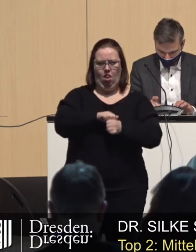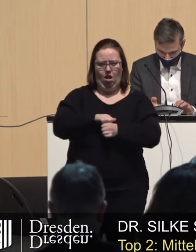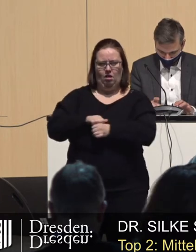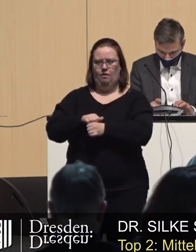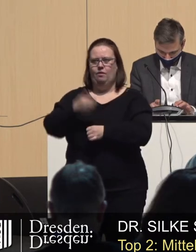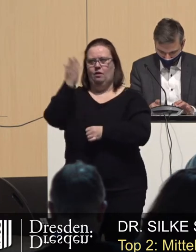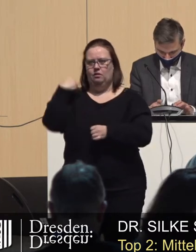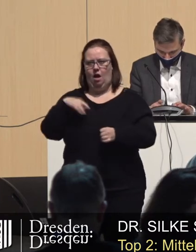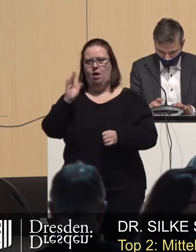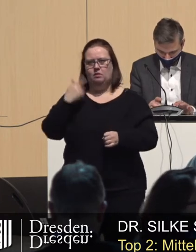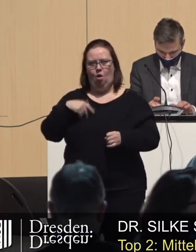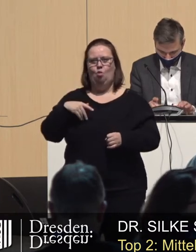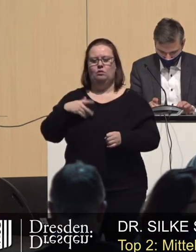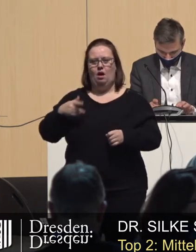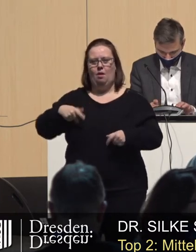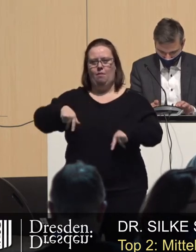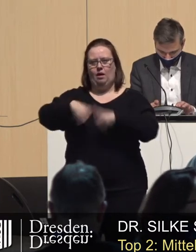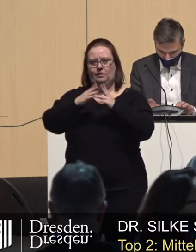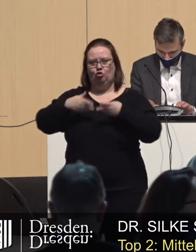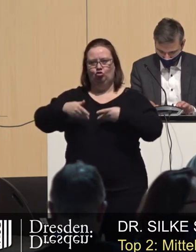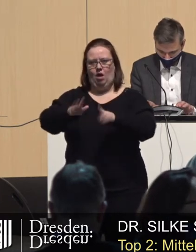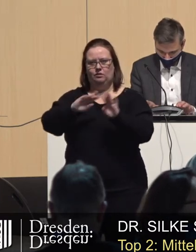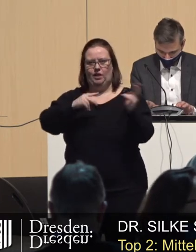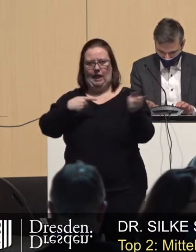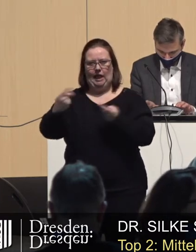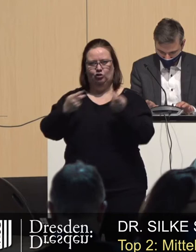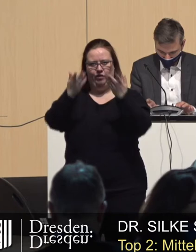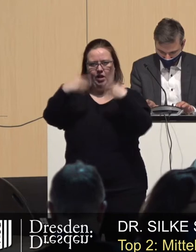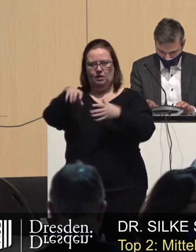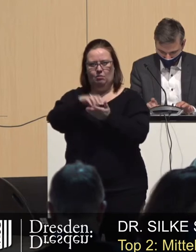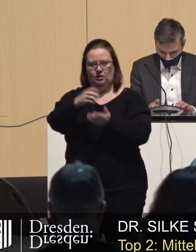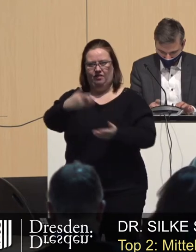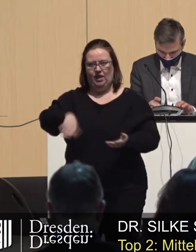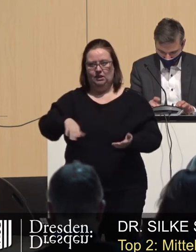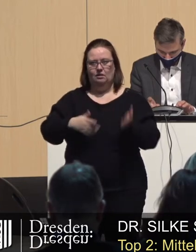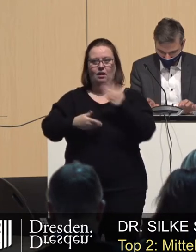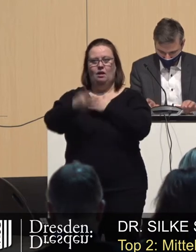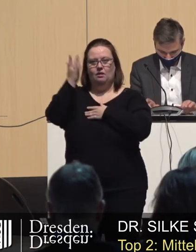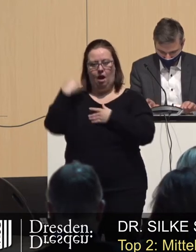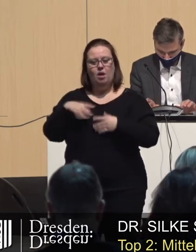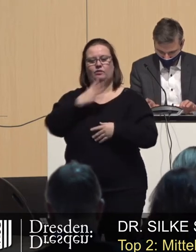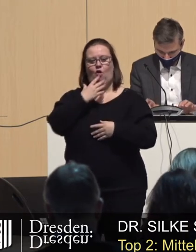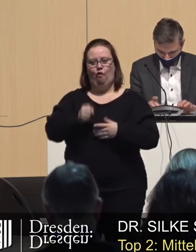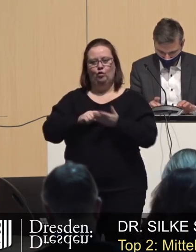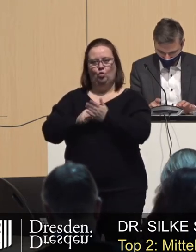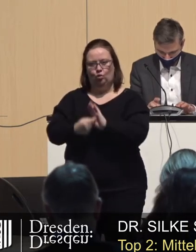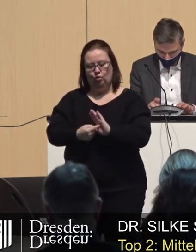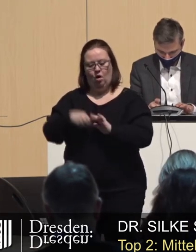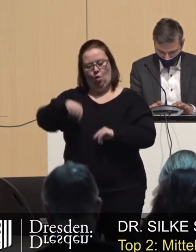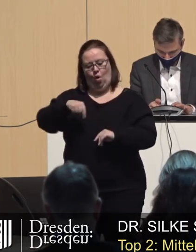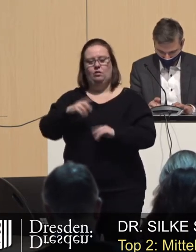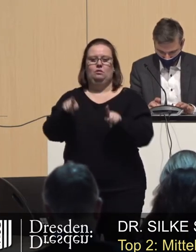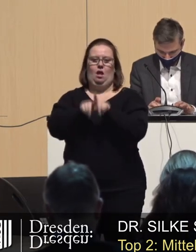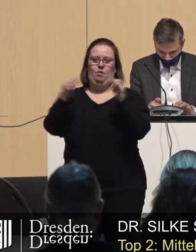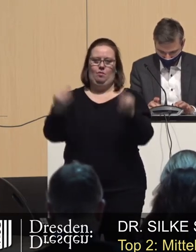es damals an der Isarstraße in einer Halle so etwas Ähnliches wie einen Weihnachtsmarkt. Damals ein Zeichen der Hoffnung. Das brauchen wir heute